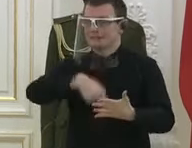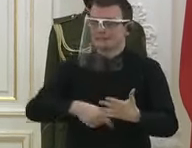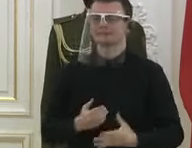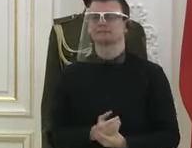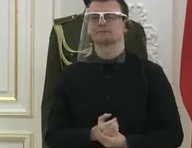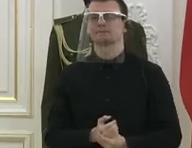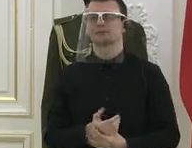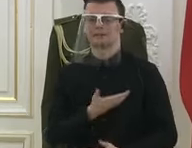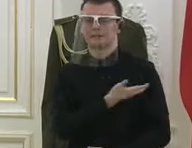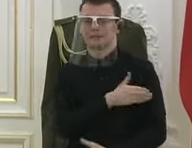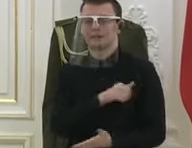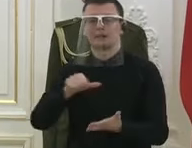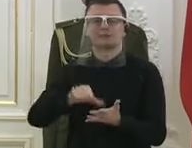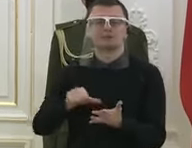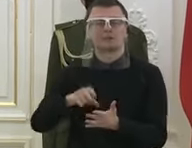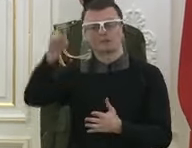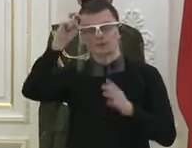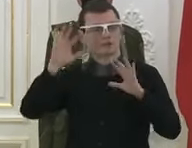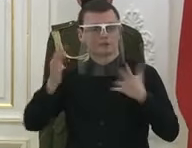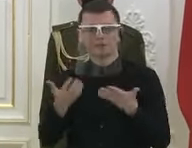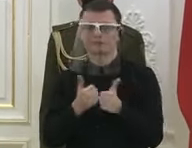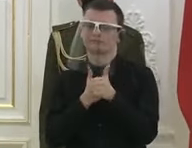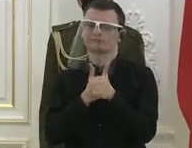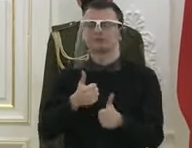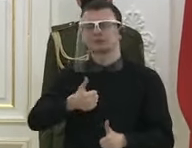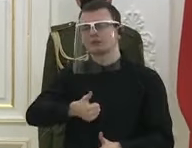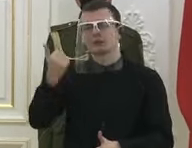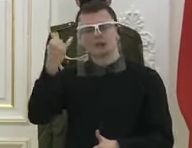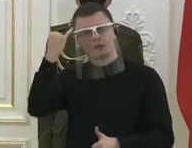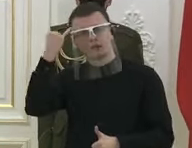najlepiej pojętym interesem, powtarzam jeszcze raz, nie tylko polskim, ale w gruncie rzeczy europejskim.